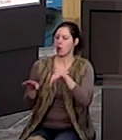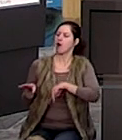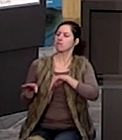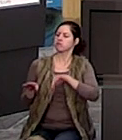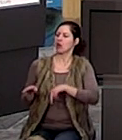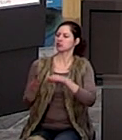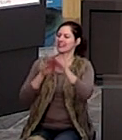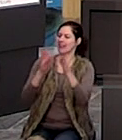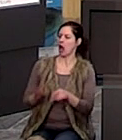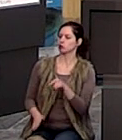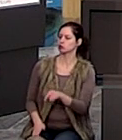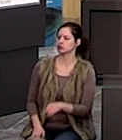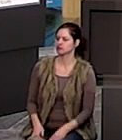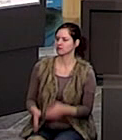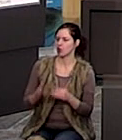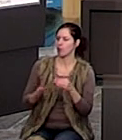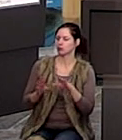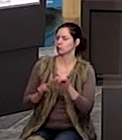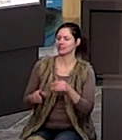robot ook niet.